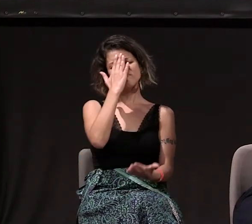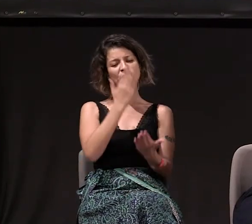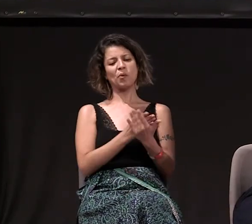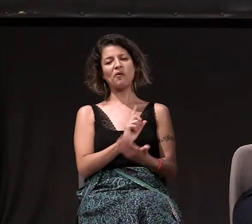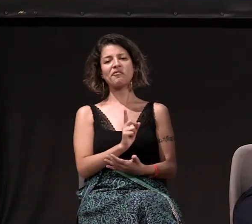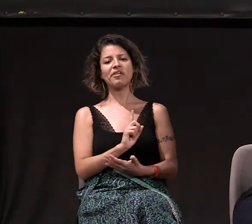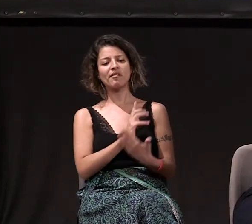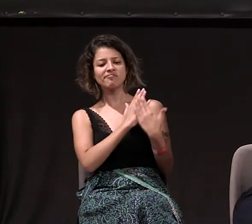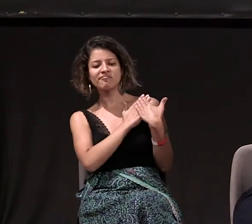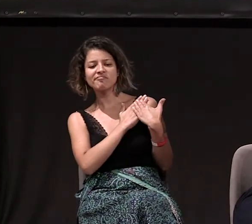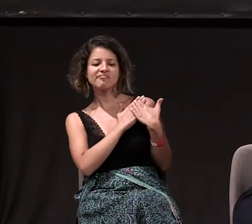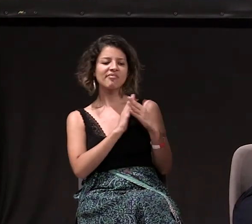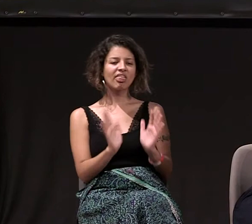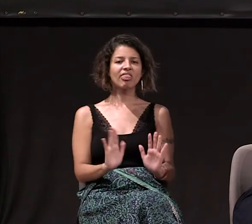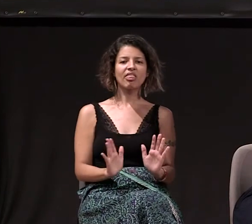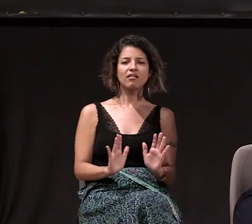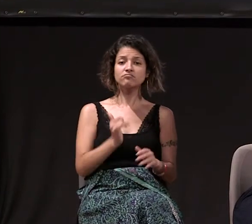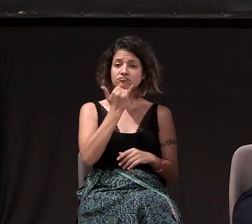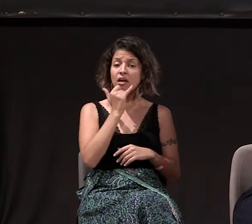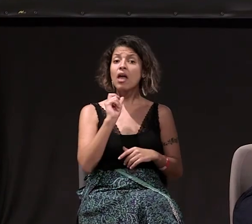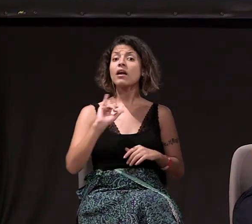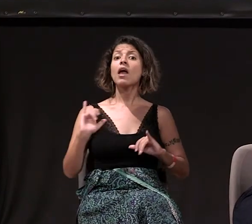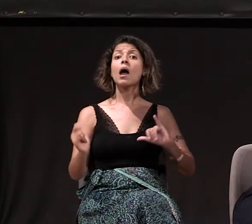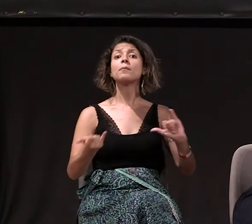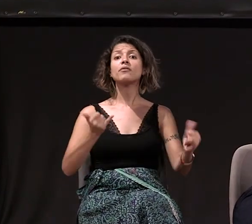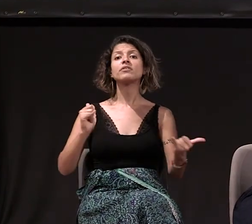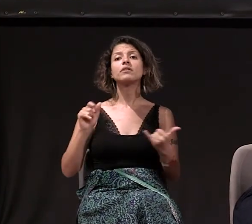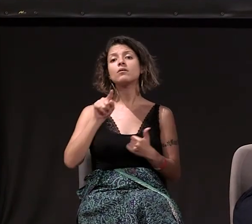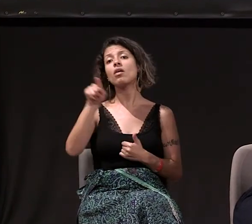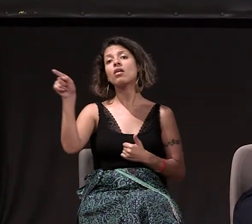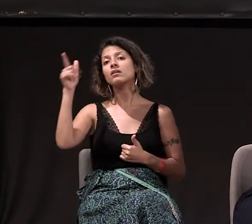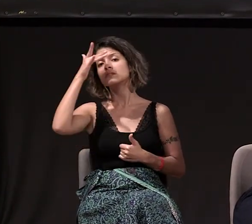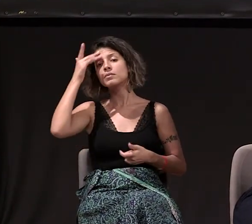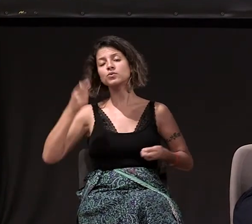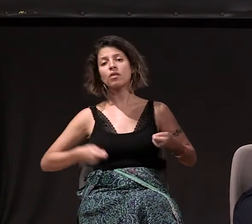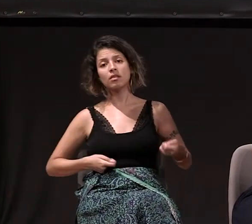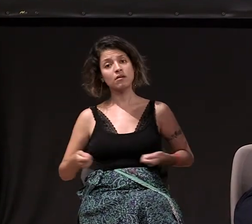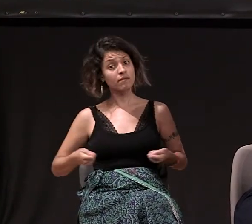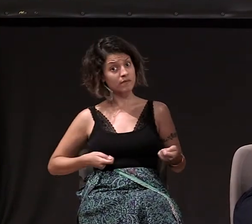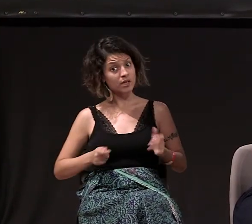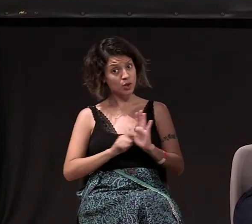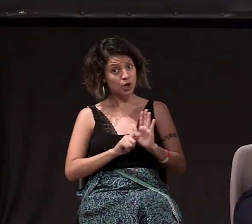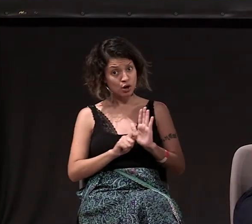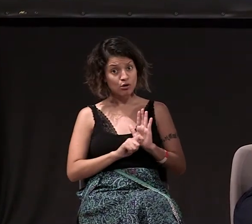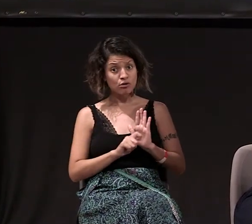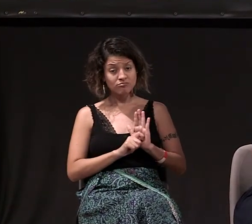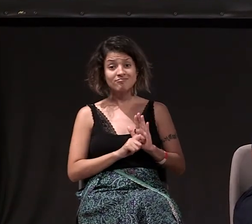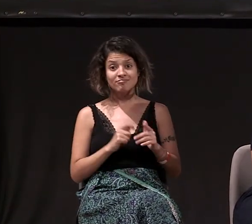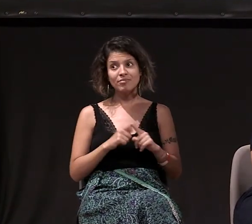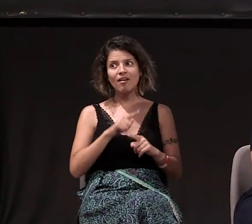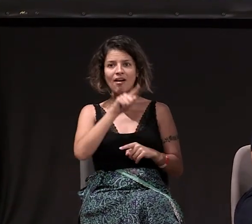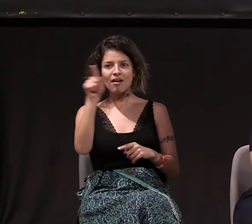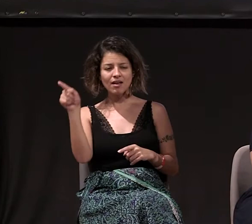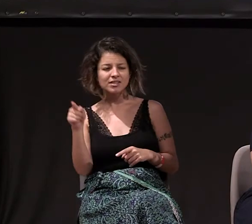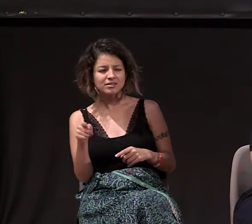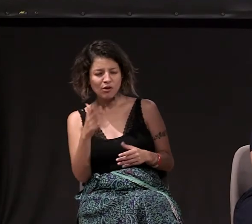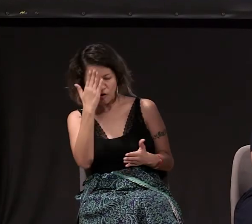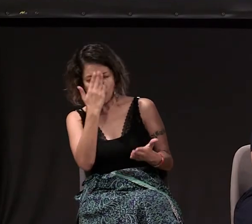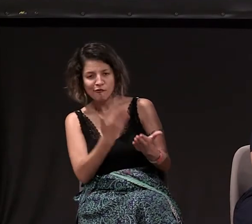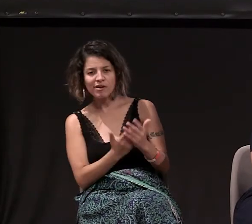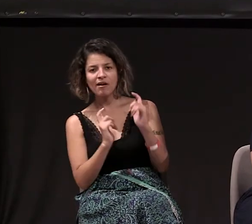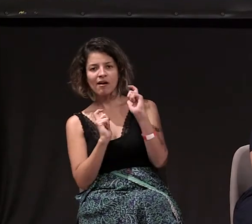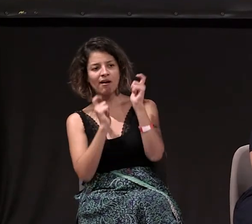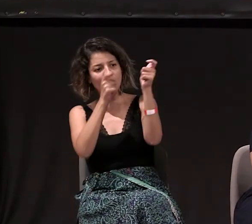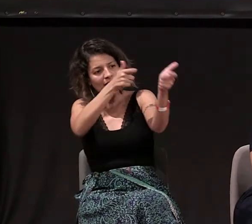responsabilidade, quem que se está aproveitando disso são os traficantes, que realmente confiam, entregam uma arma,